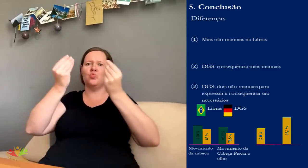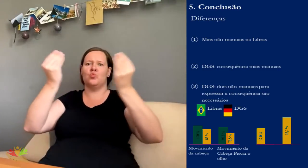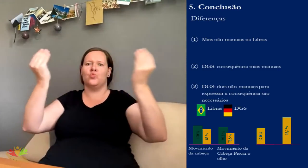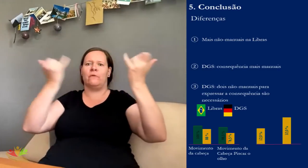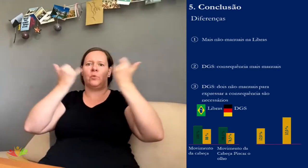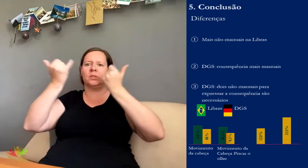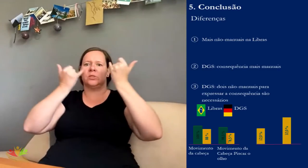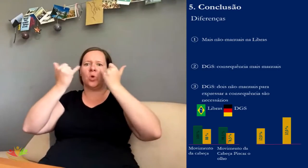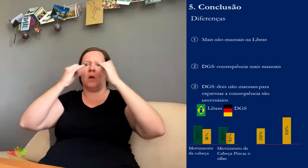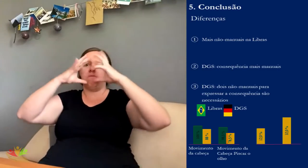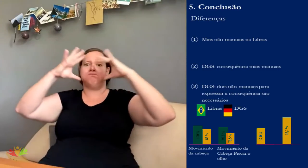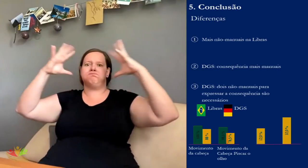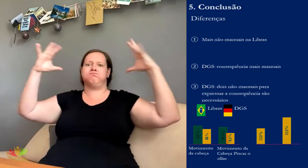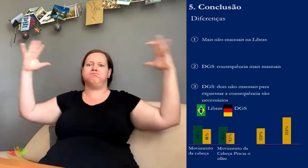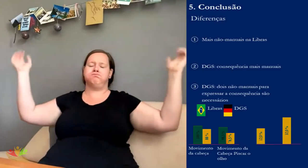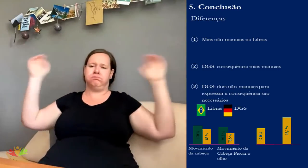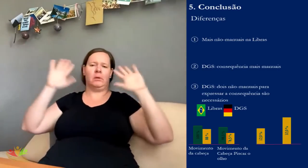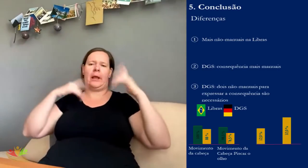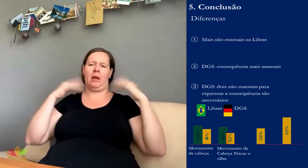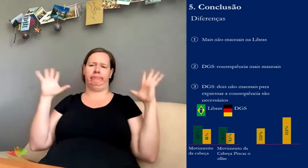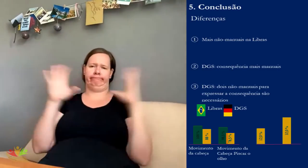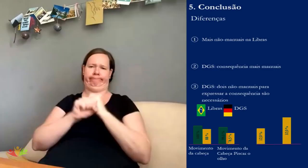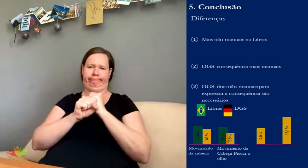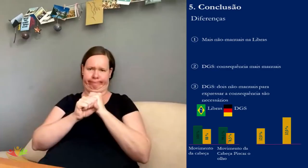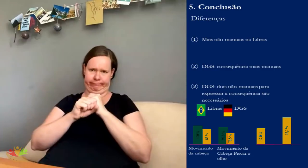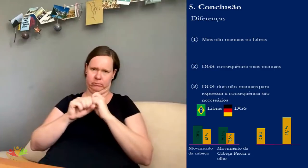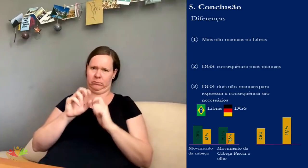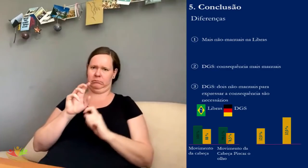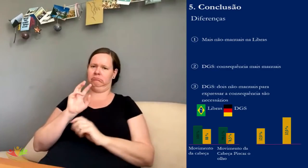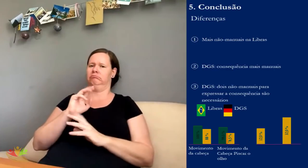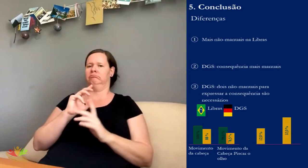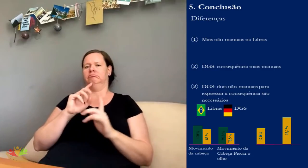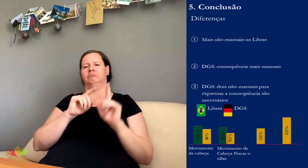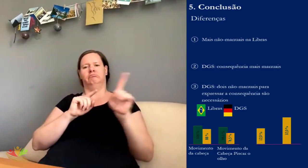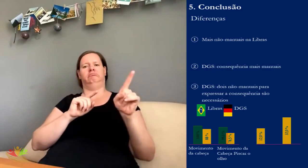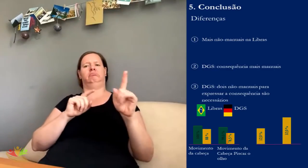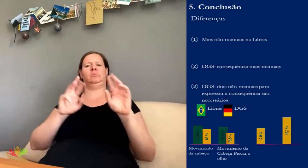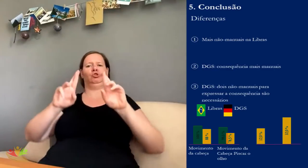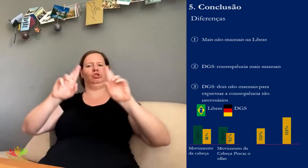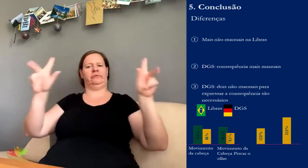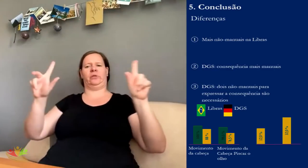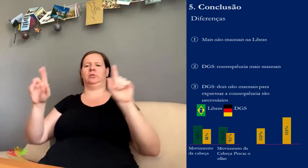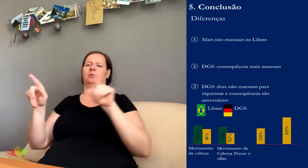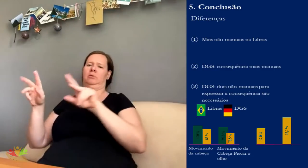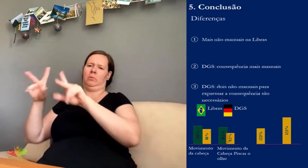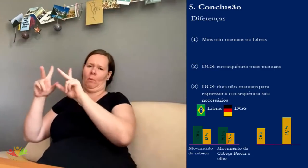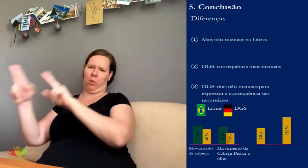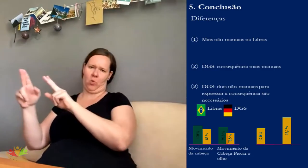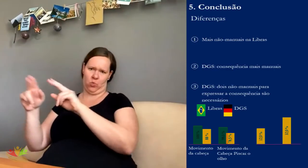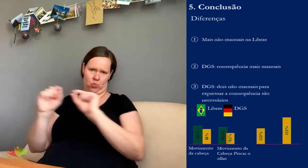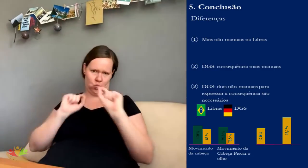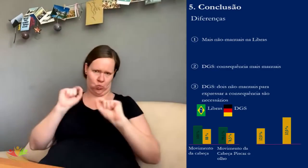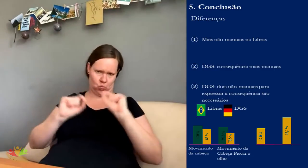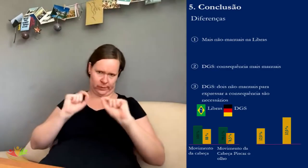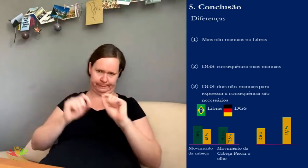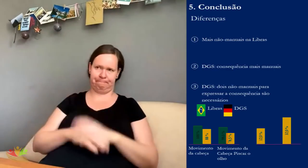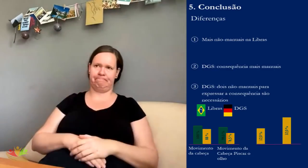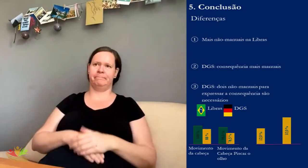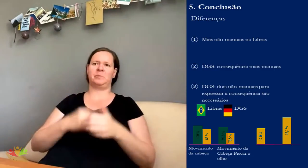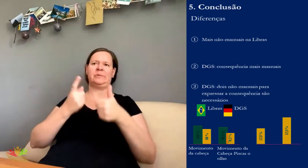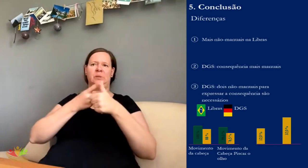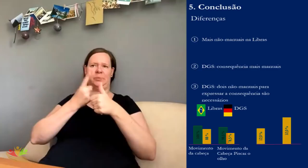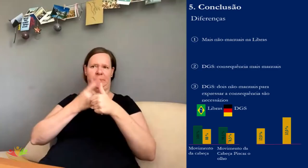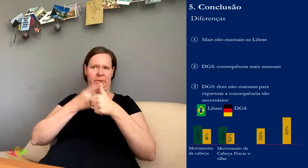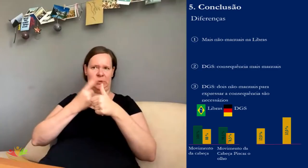Então, resumindo o que eu mostrei, são muitas informações, né? Então, eu vou tentar resumir nesse